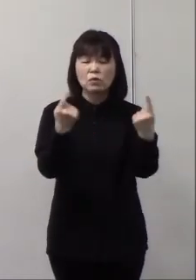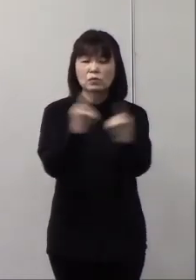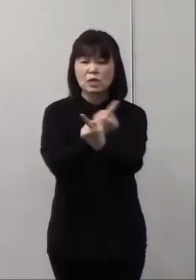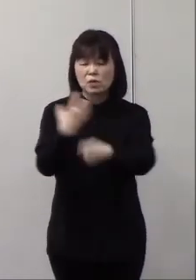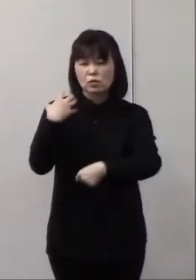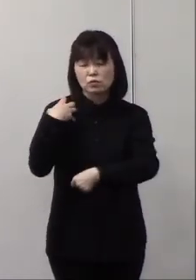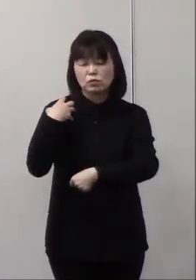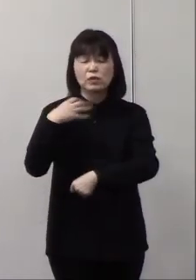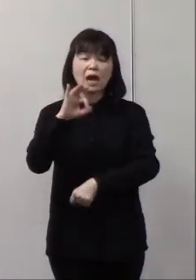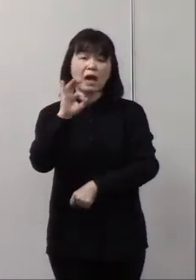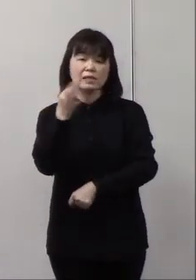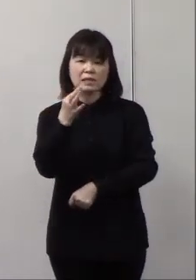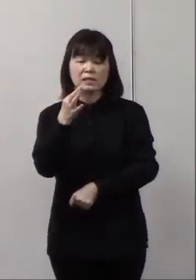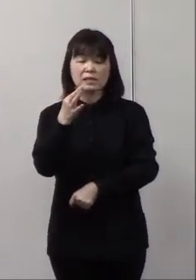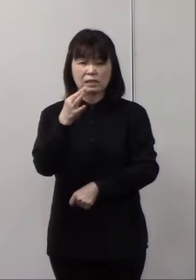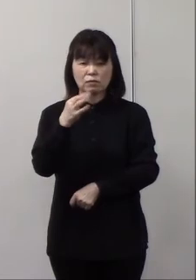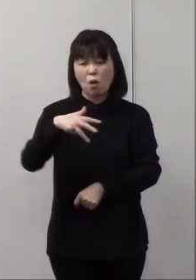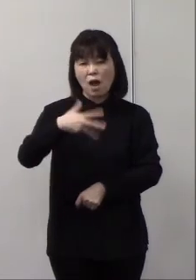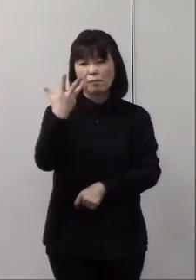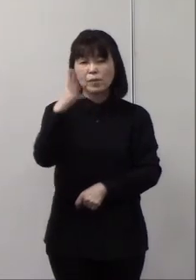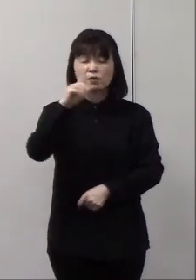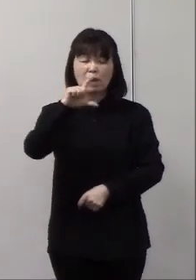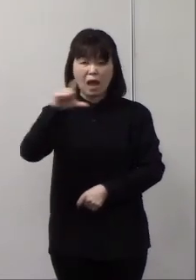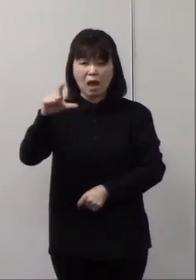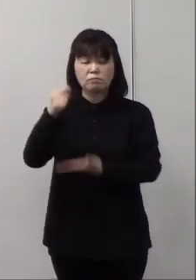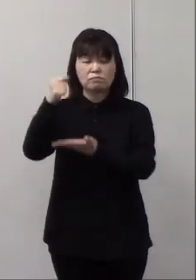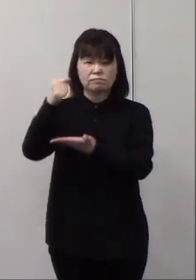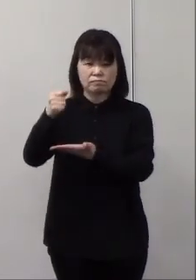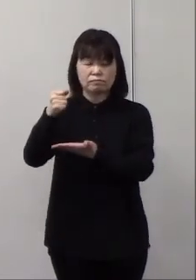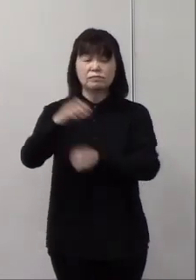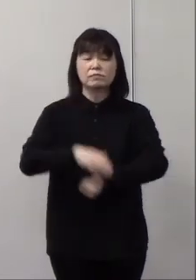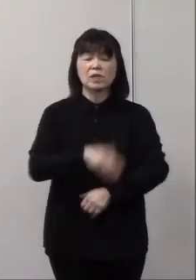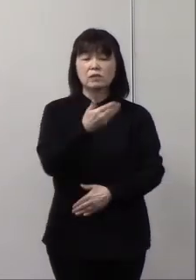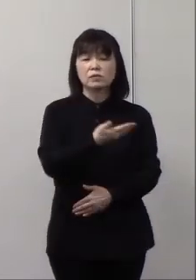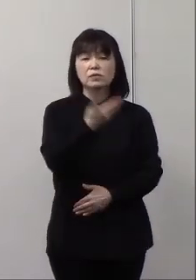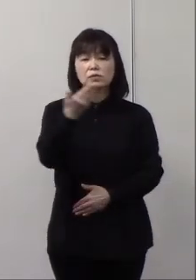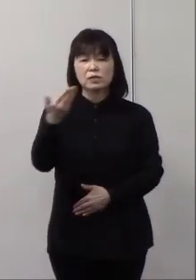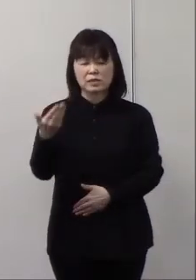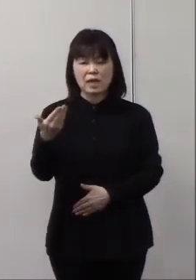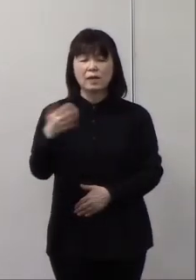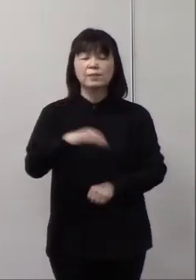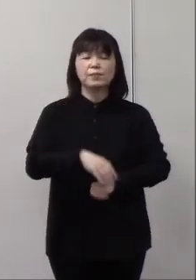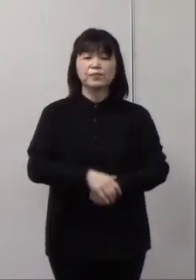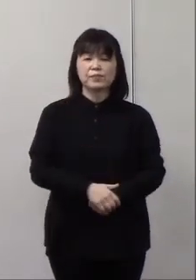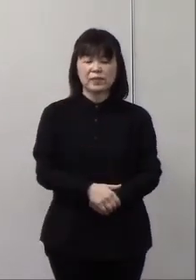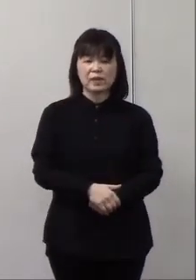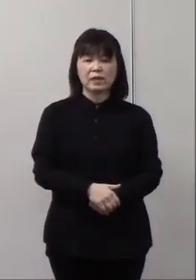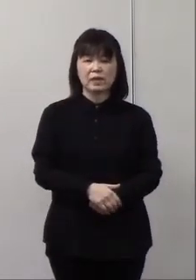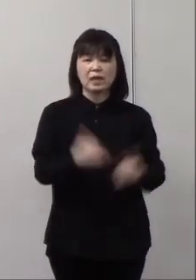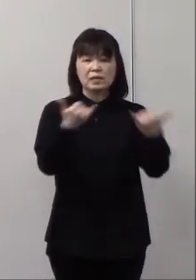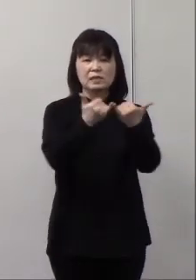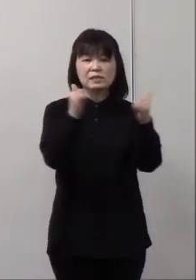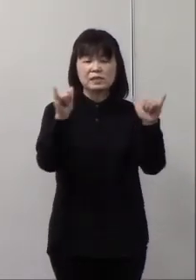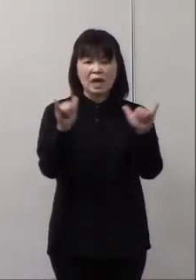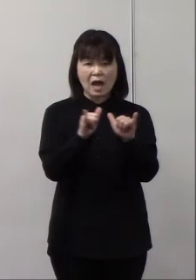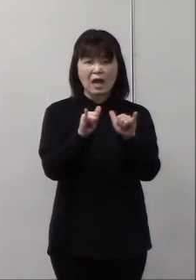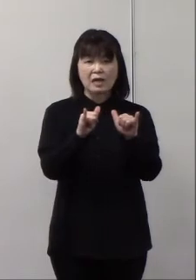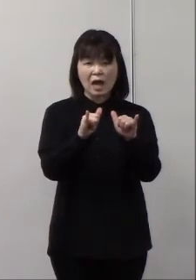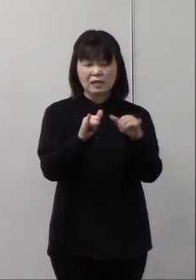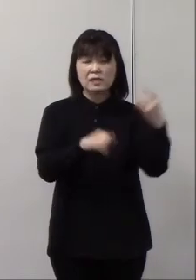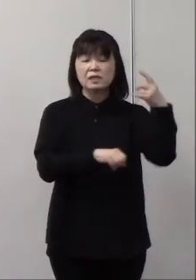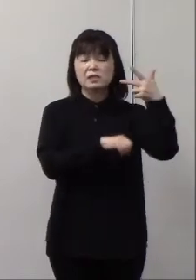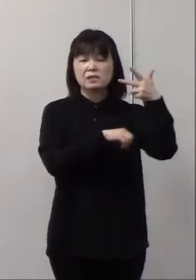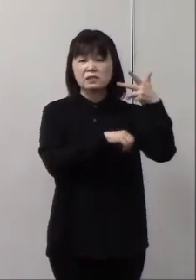に1800万円を計上しています。括弧4は社会資本整備総合交付金事業ということで、